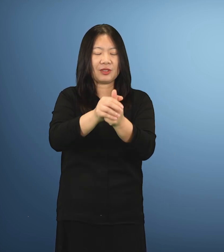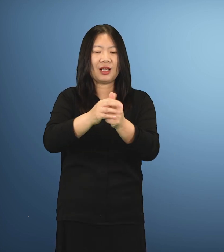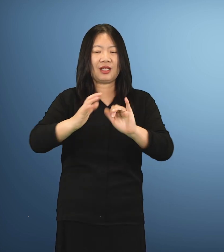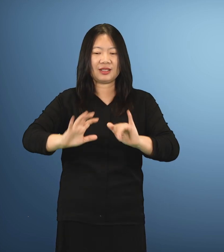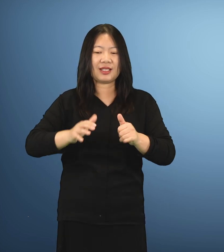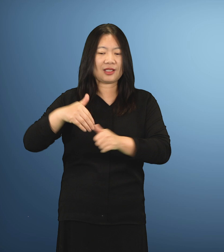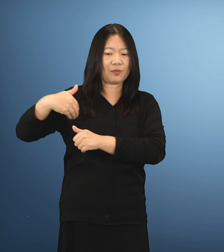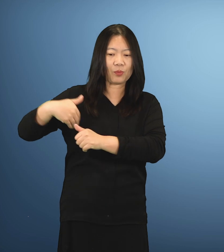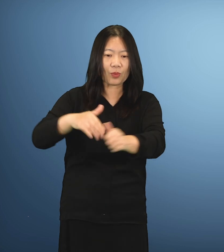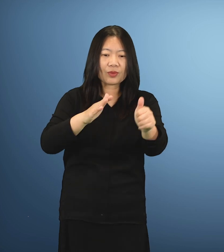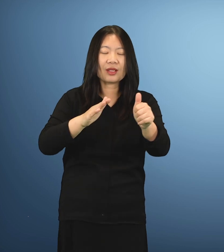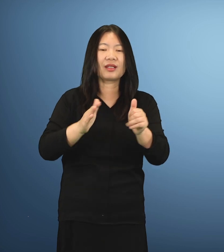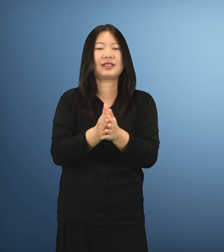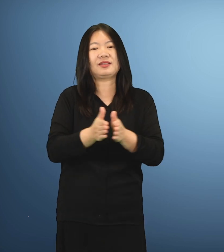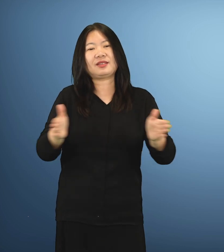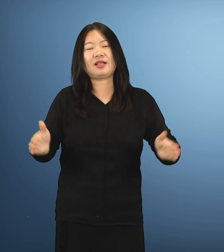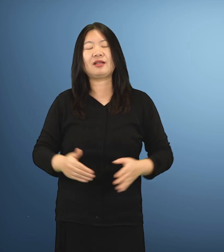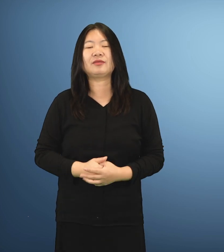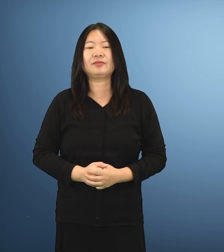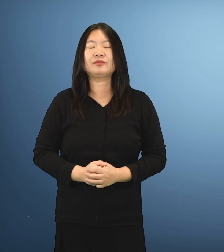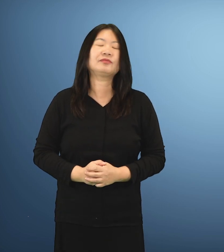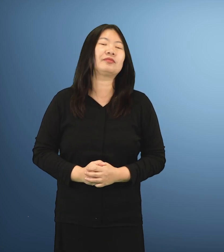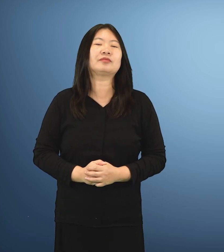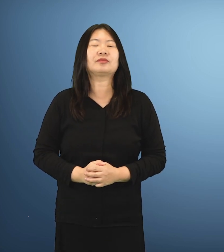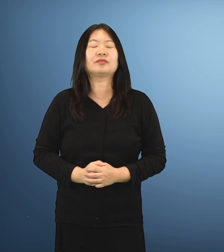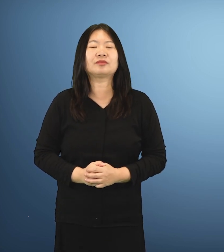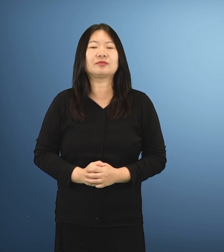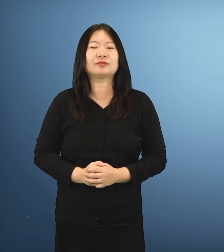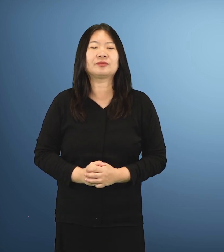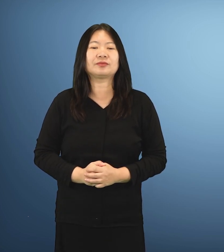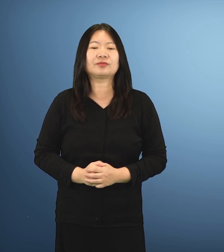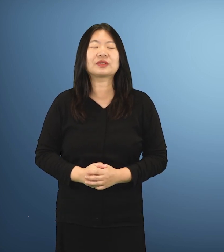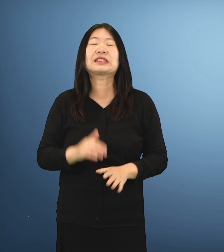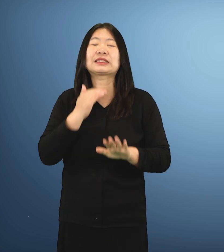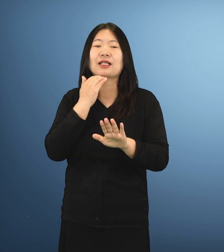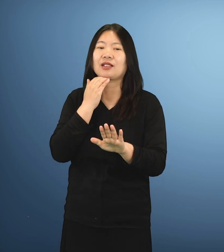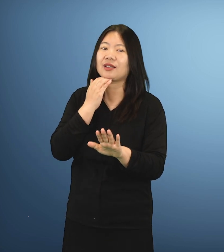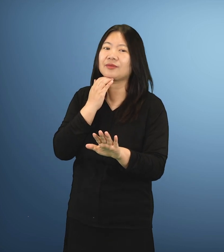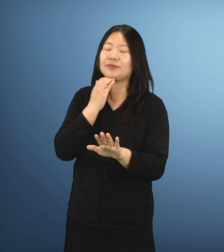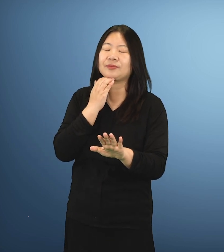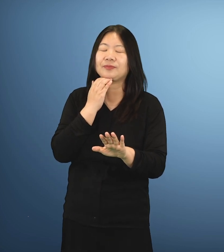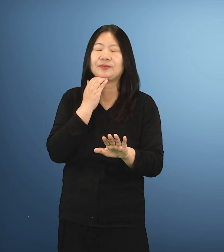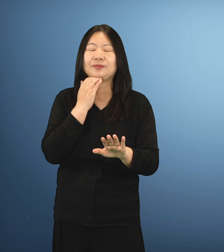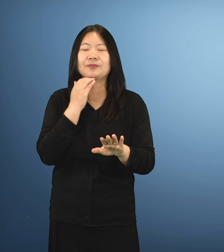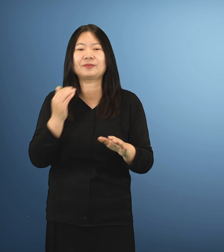세상으로 보내시는 겁니다. 자, 그러면 여기서 잠깐 호흡을 끊고,